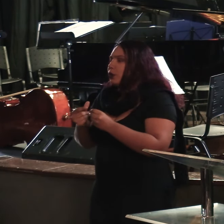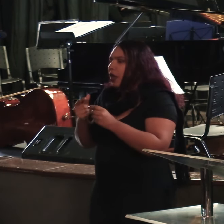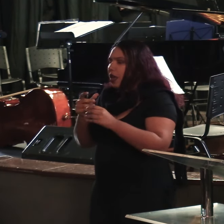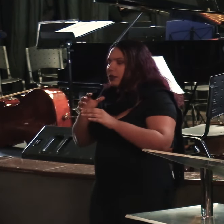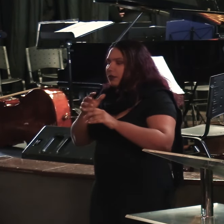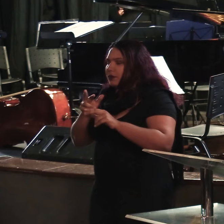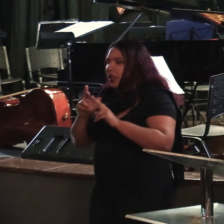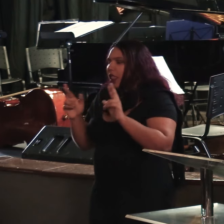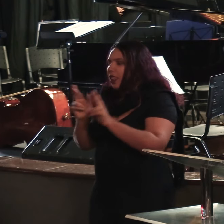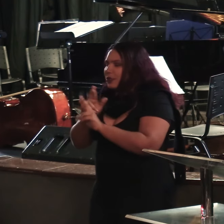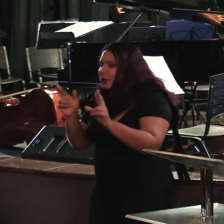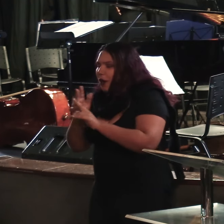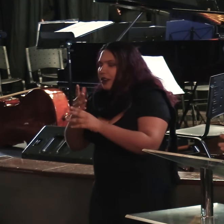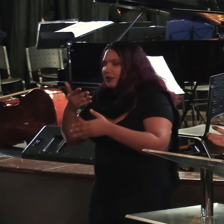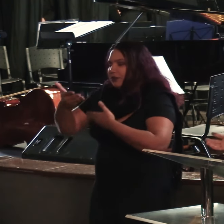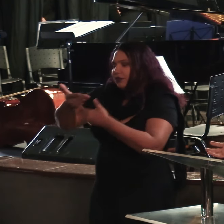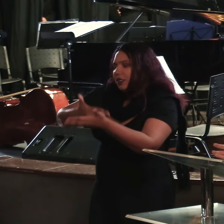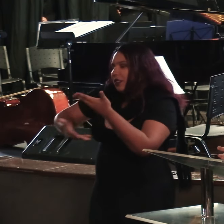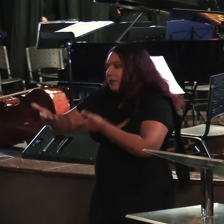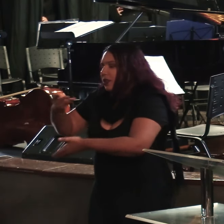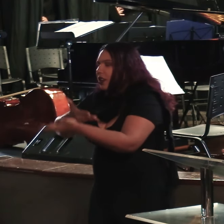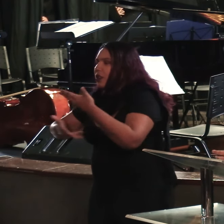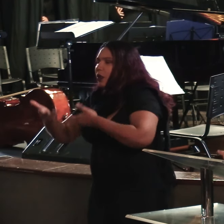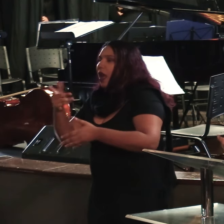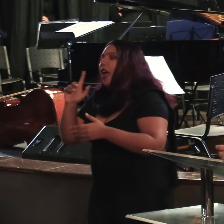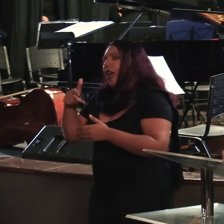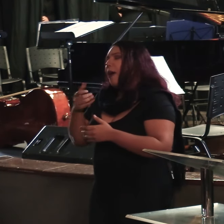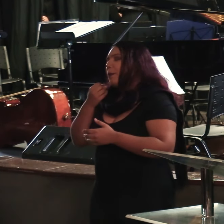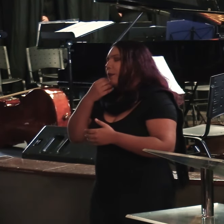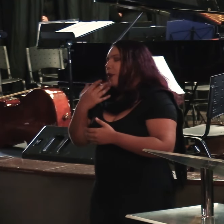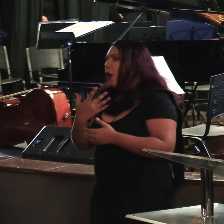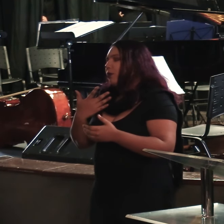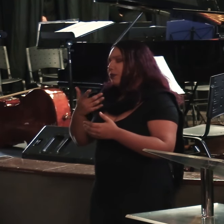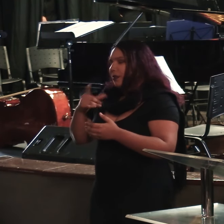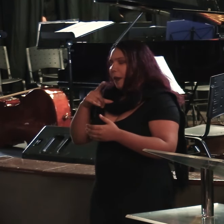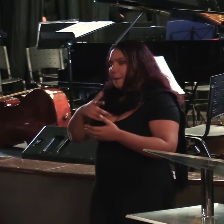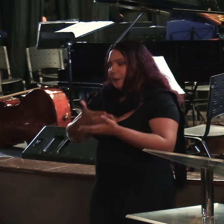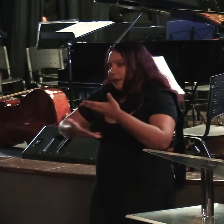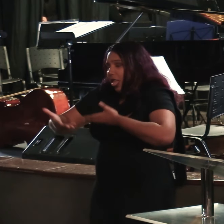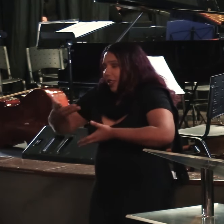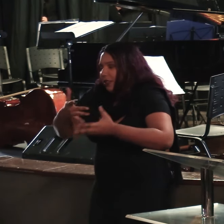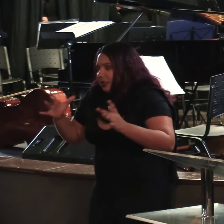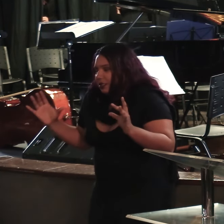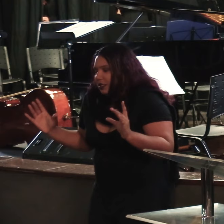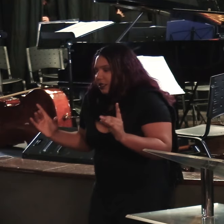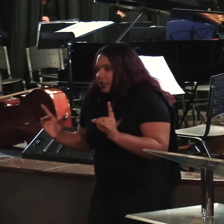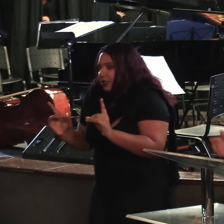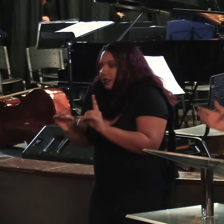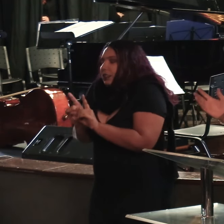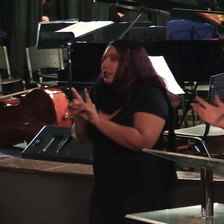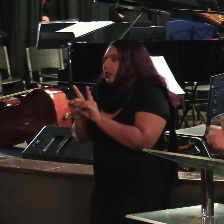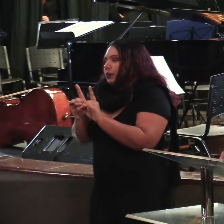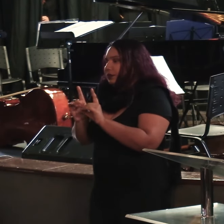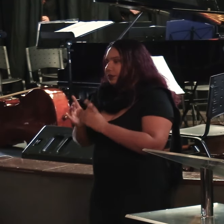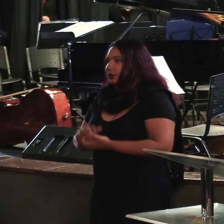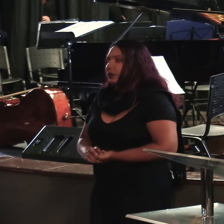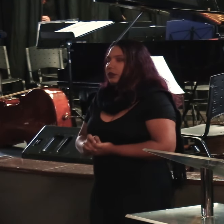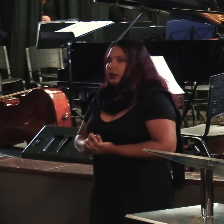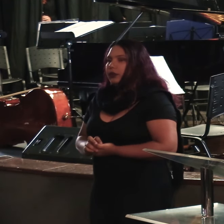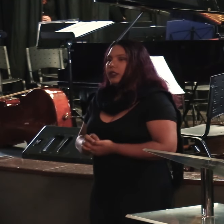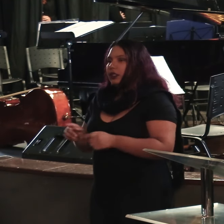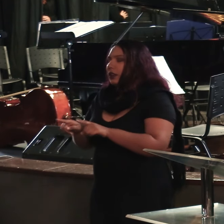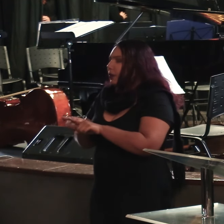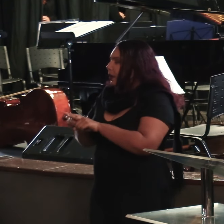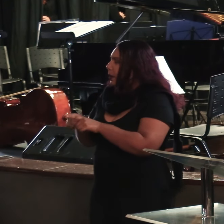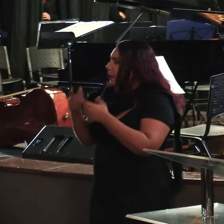as relações entre as pessoas, né, um momento como esse, faz com que as relações entre as pessoas se aproximam muito. Né. Também saudar